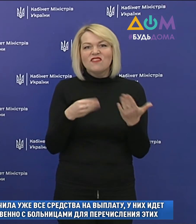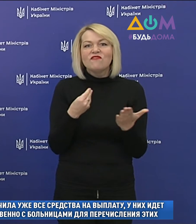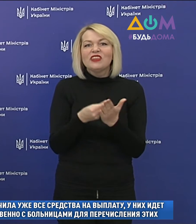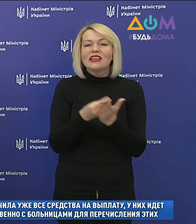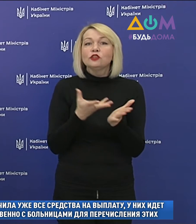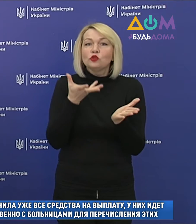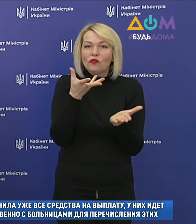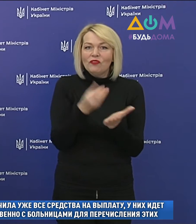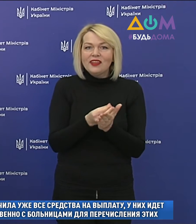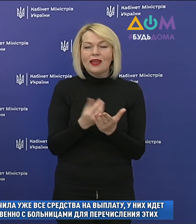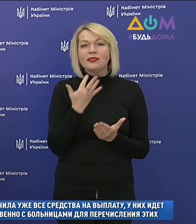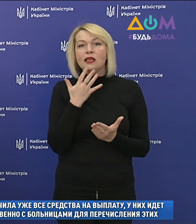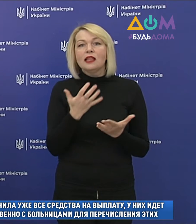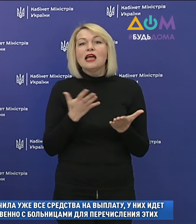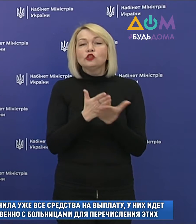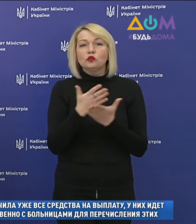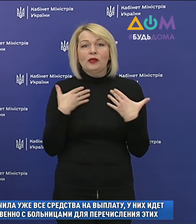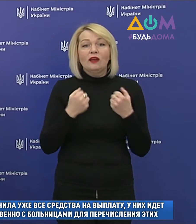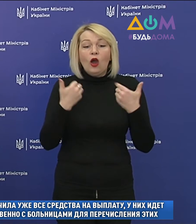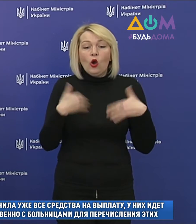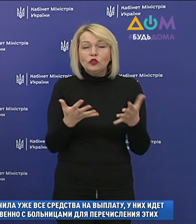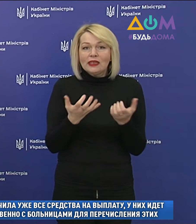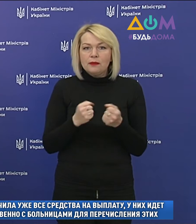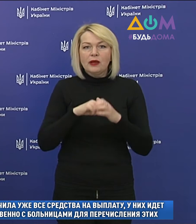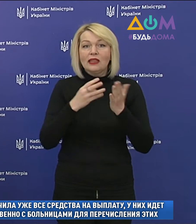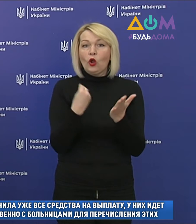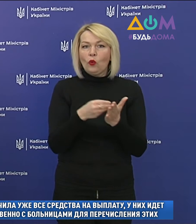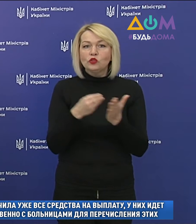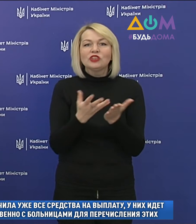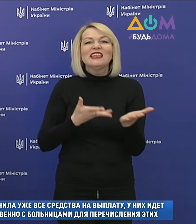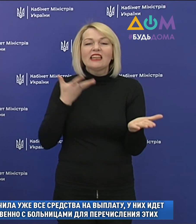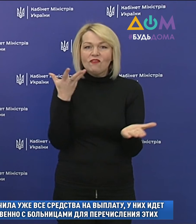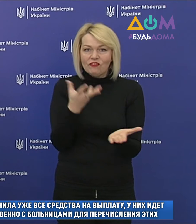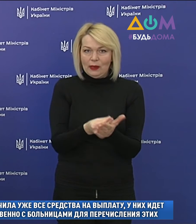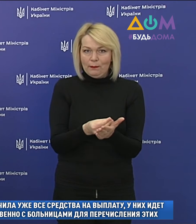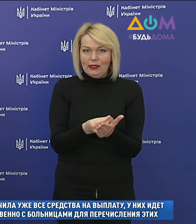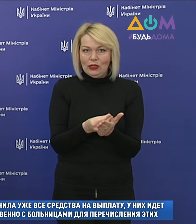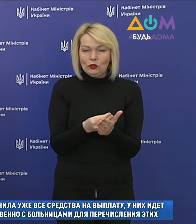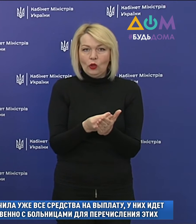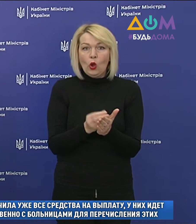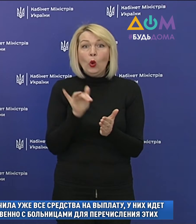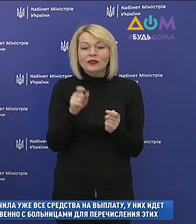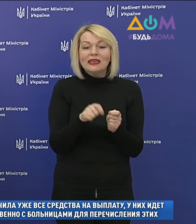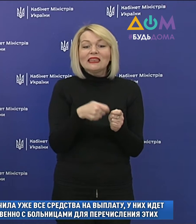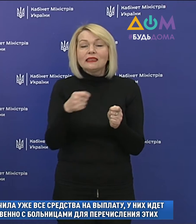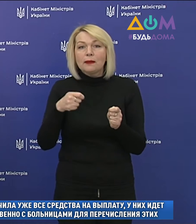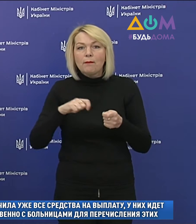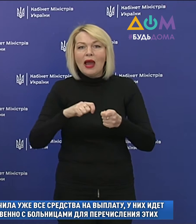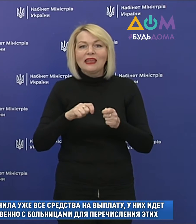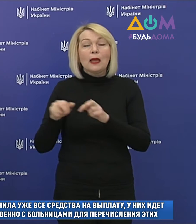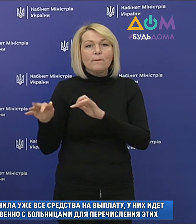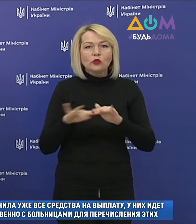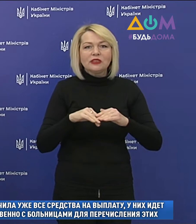Національна служба здоров'я, яка отримала вже всі кошти на виплату, в них триває процес